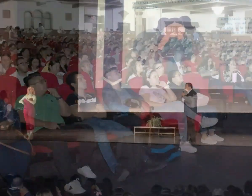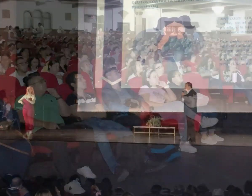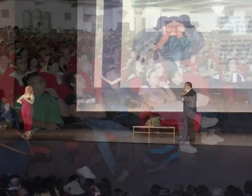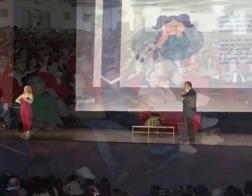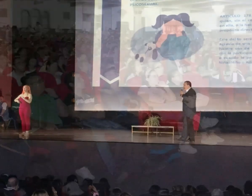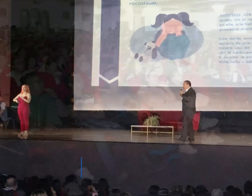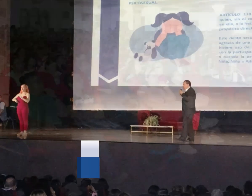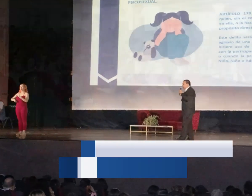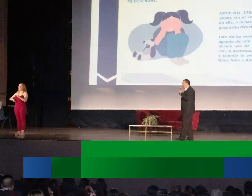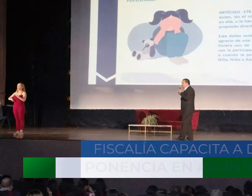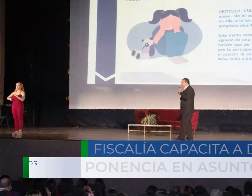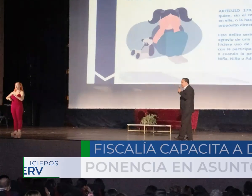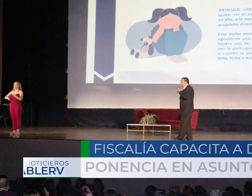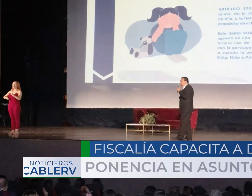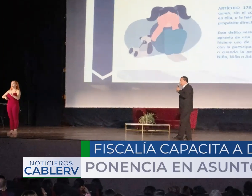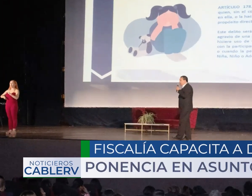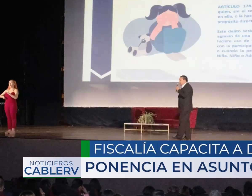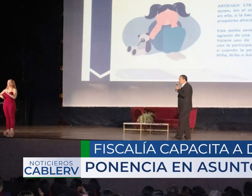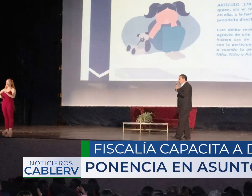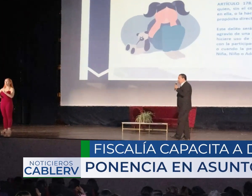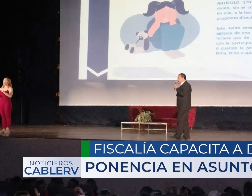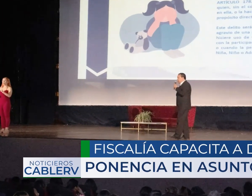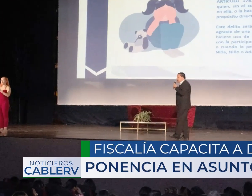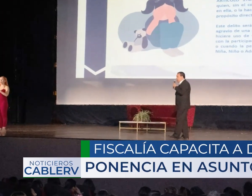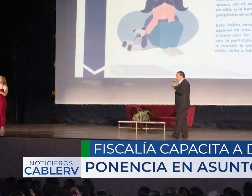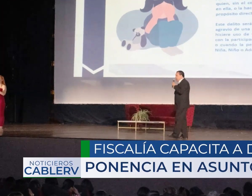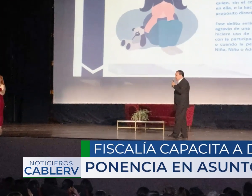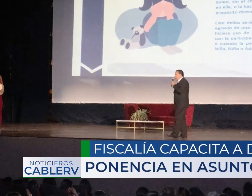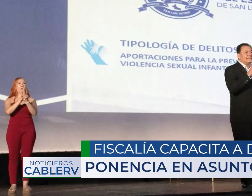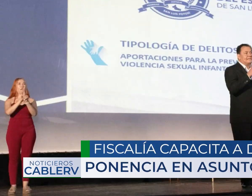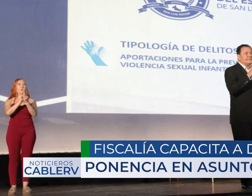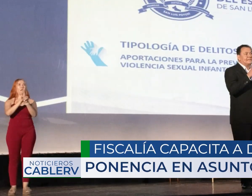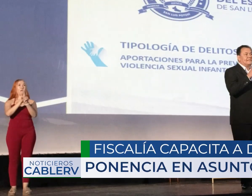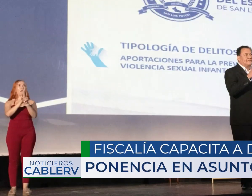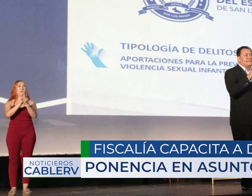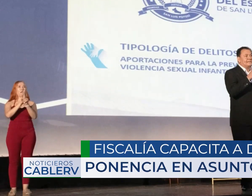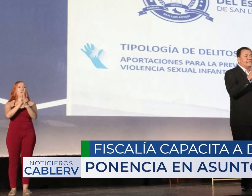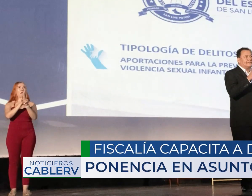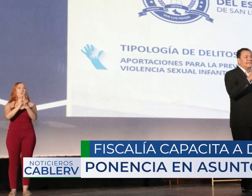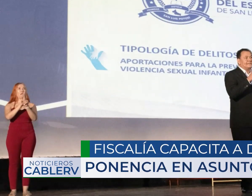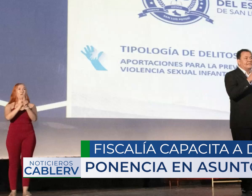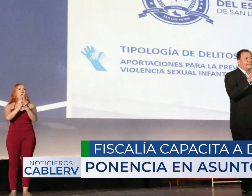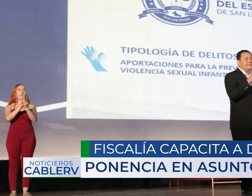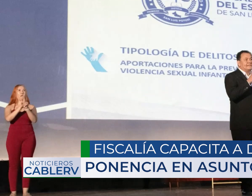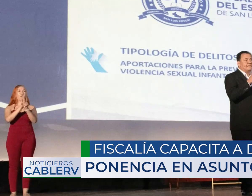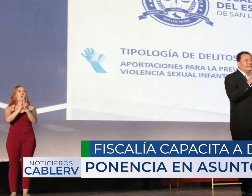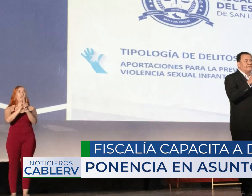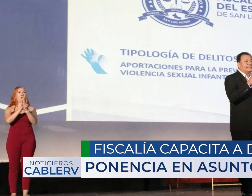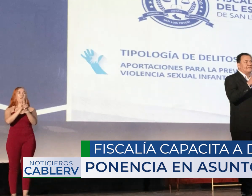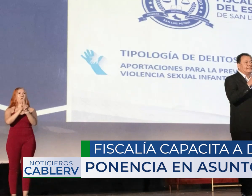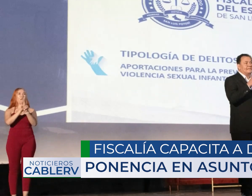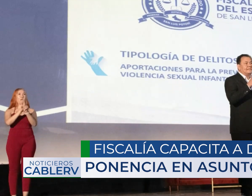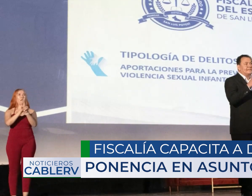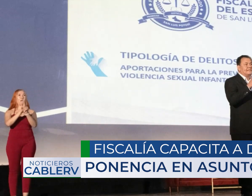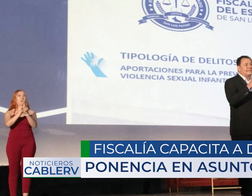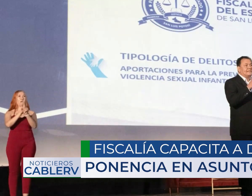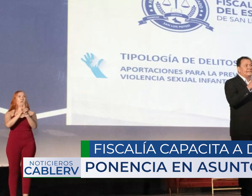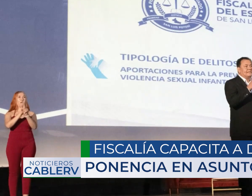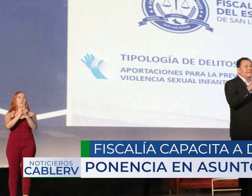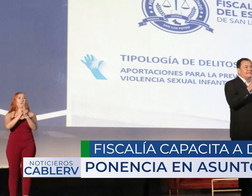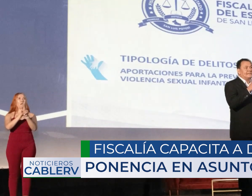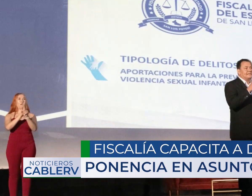necesidad de orientar a padres cuidadores y educadores sobre Cómo identificar señales de abuso Cómo hablar con los niños sobre de su cuerpo y sexualidad de manera